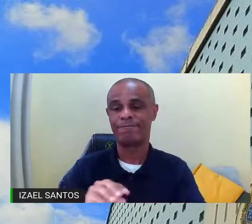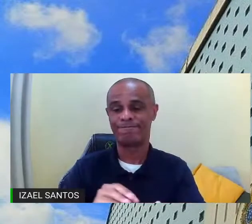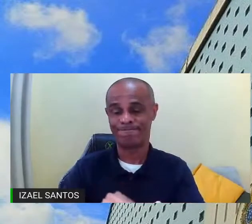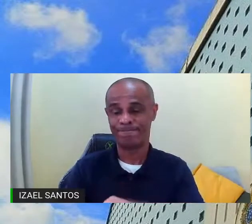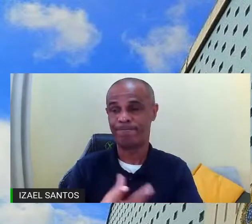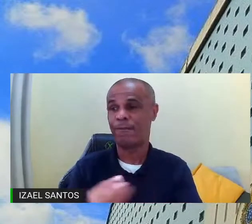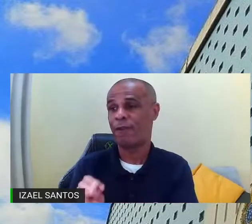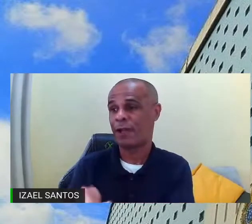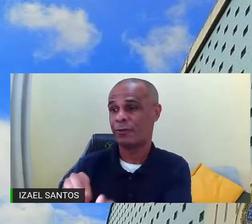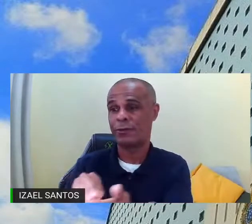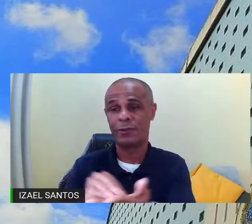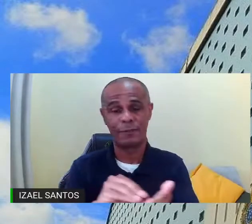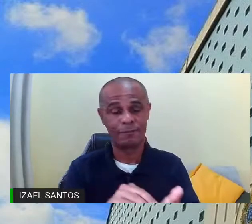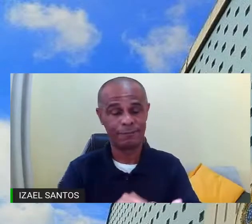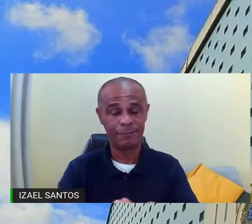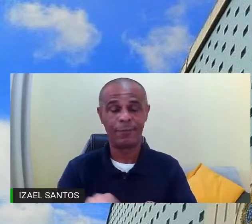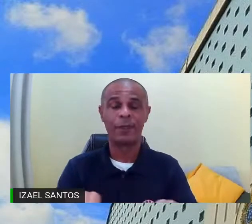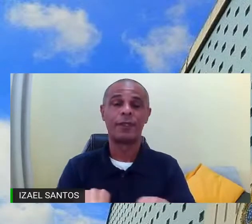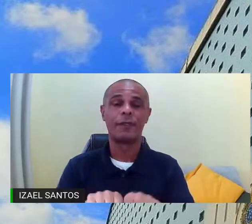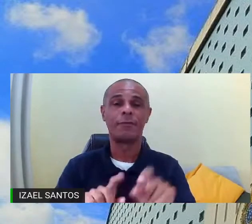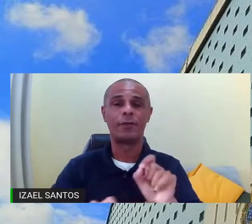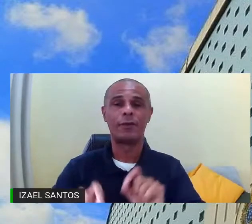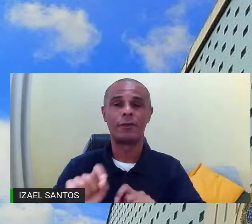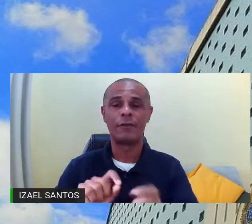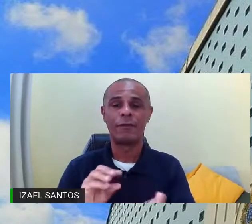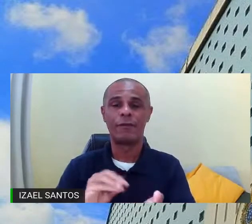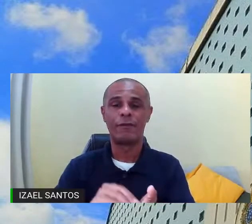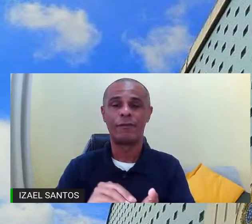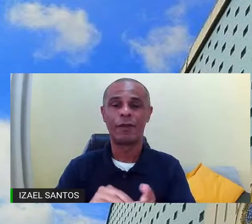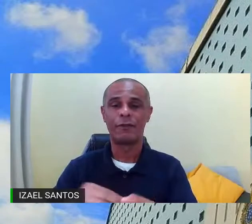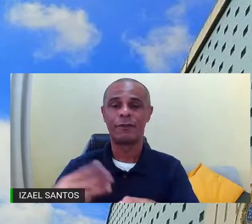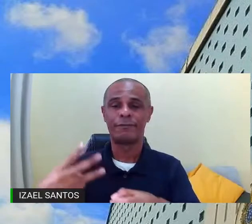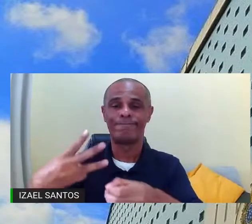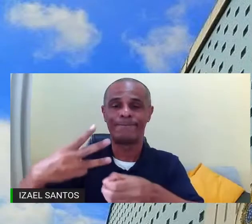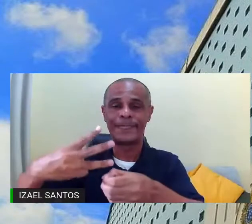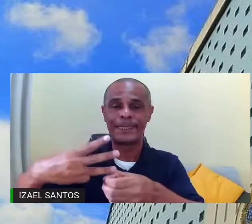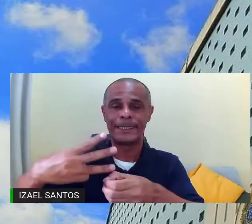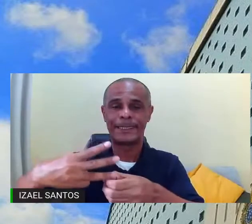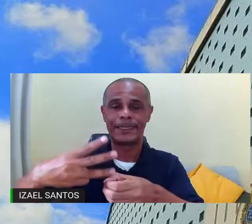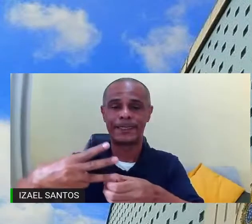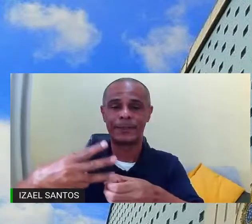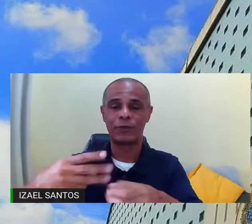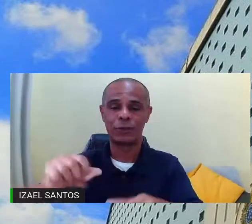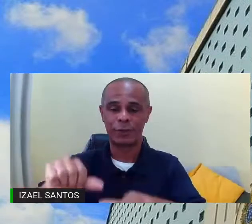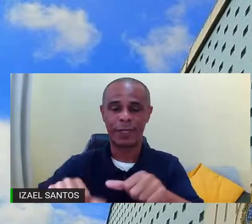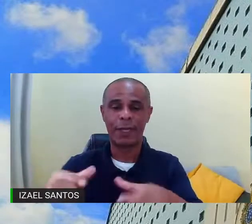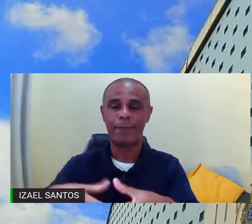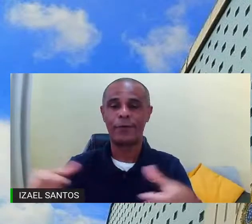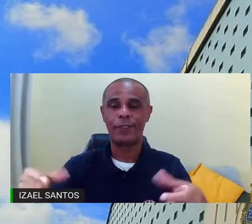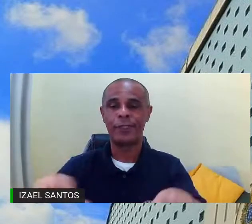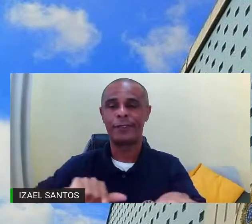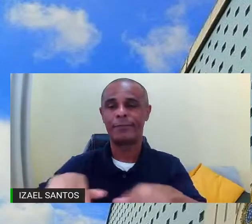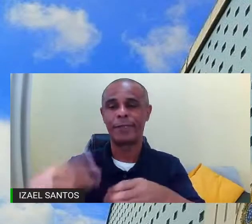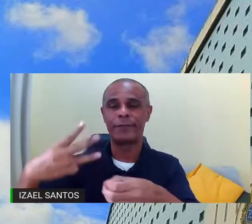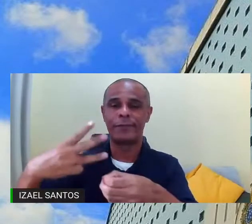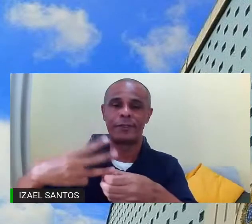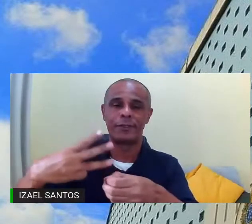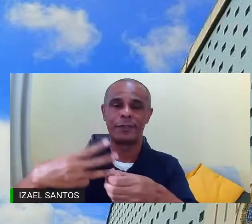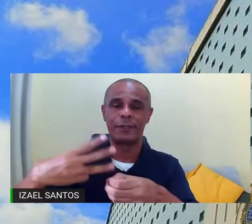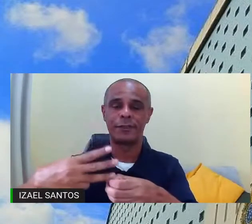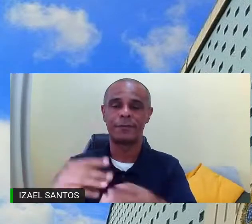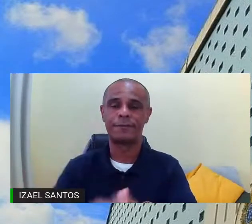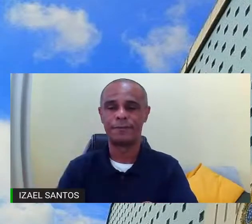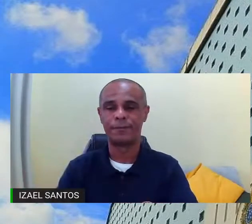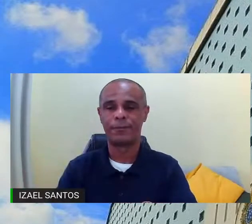meios, mas também da possibilidade de terceirização das atividades fim. As restrições às regras de previdência,